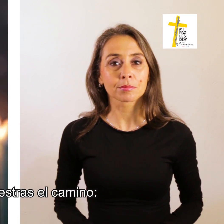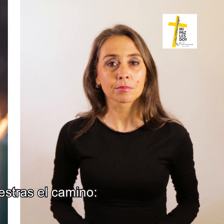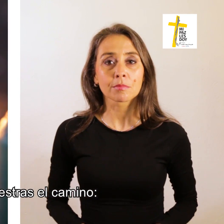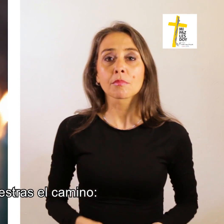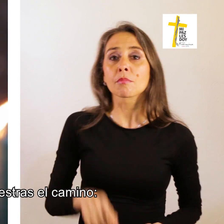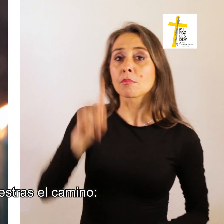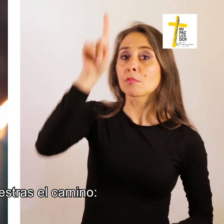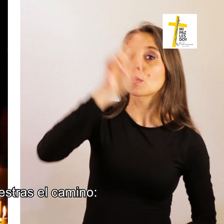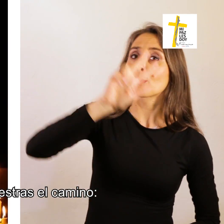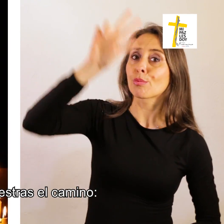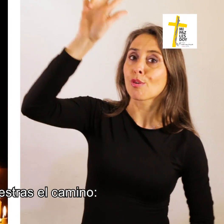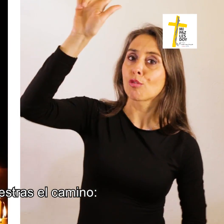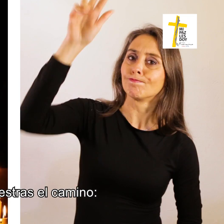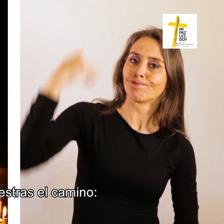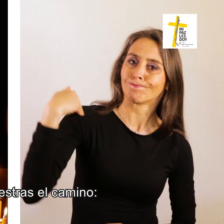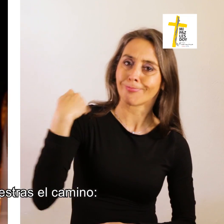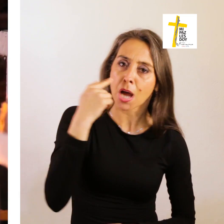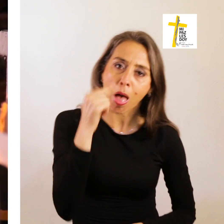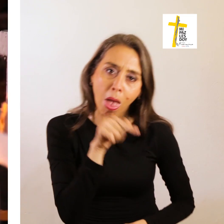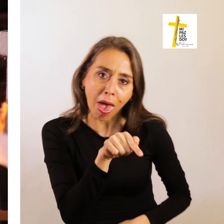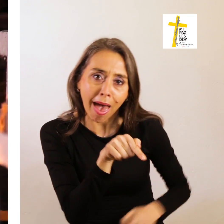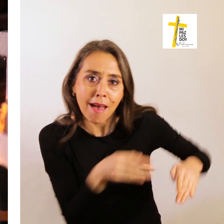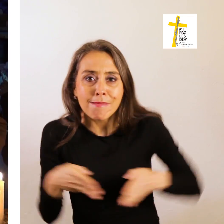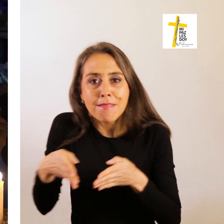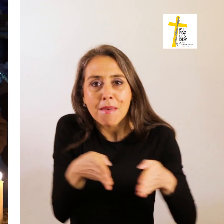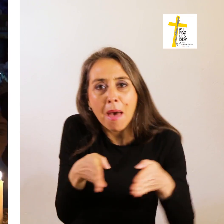Nos muestras el camino,